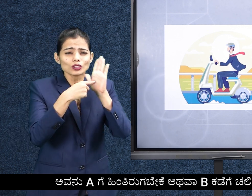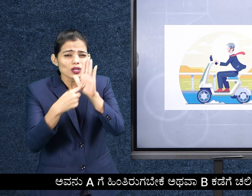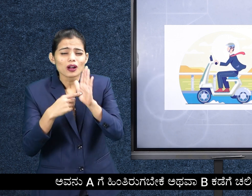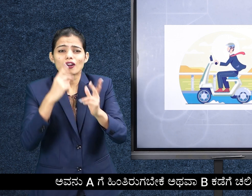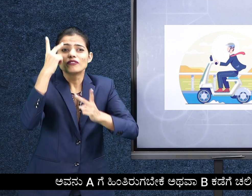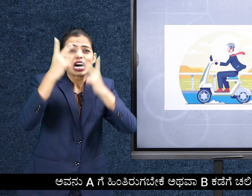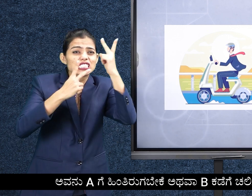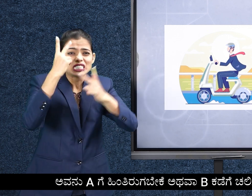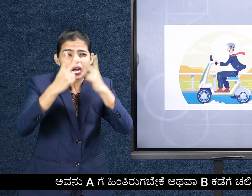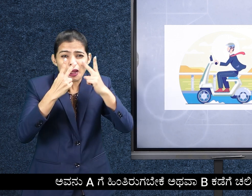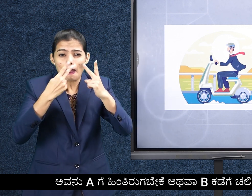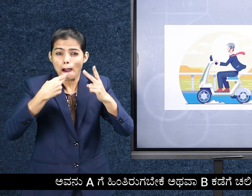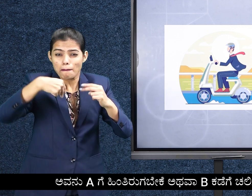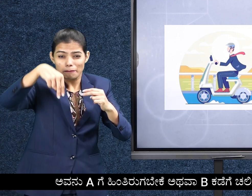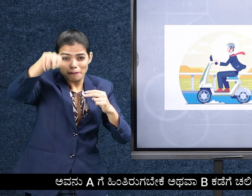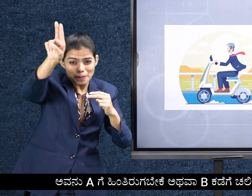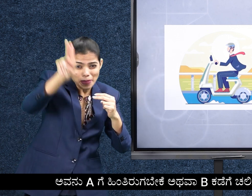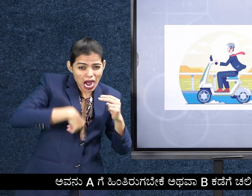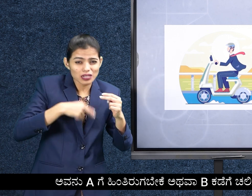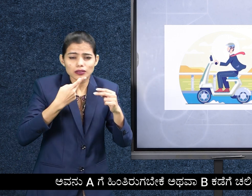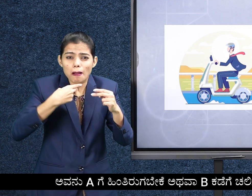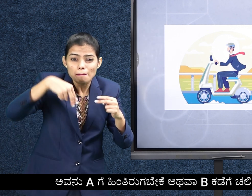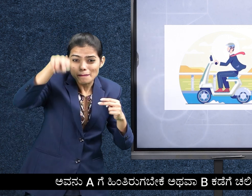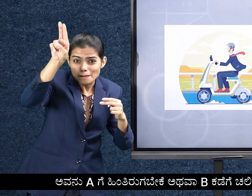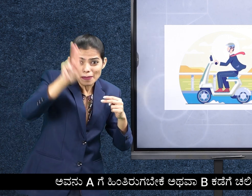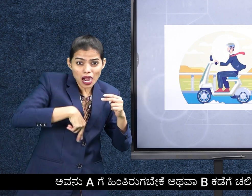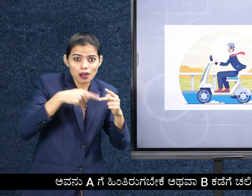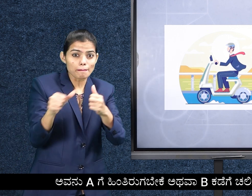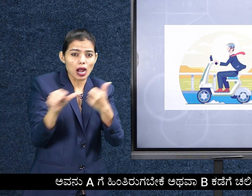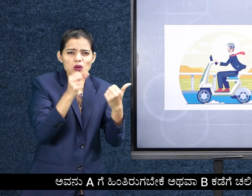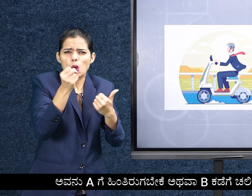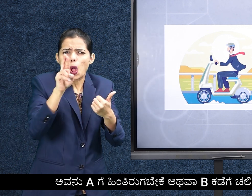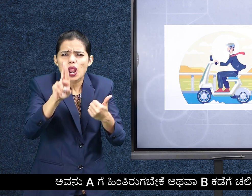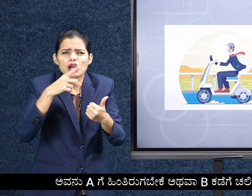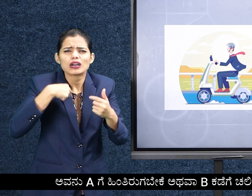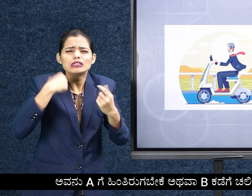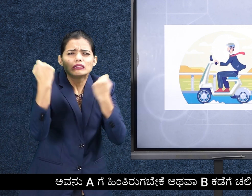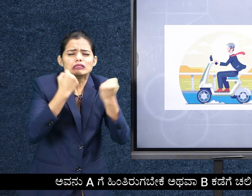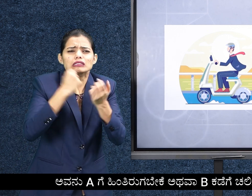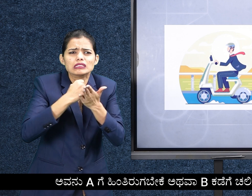ಹಿಂತಿರುಗಬೇಕು ಅಥವಾ ಬಿ ಕಡೆಗೆ ಚಲಿಸುವ ಅವನ ಅದೃಷ್ಟವನ್ನು ಪ್ರಯತ್ನಿಸಬೇಕು.